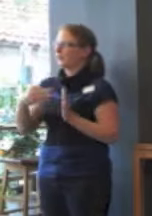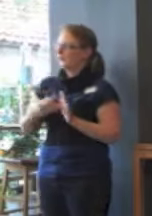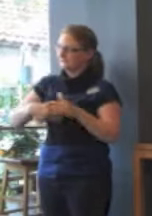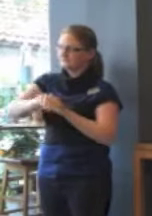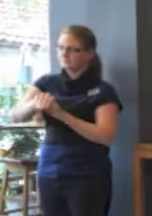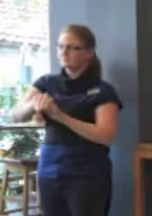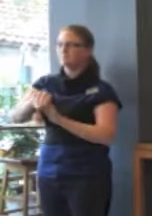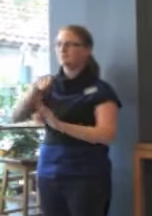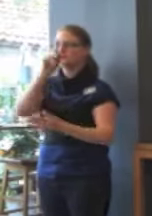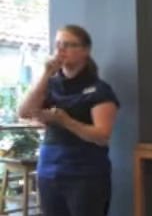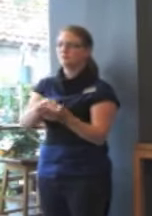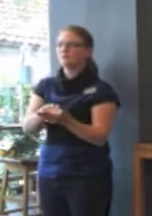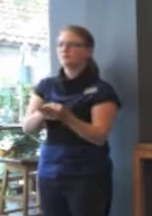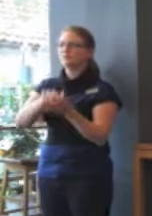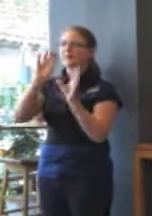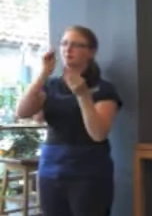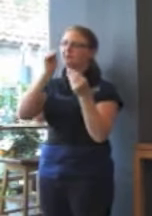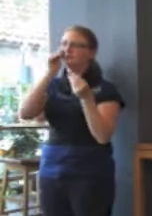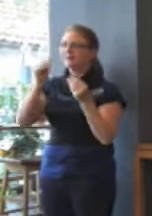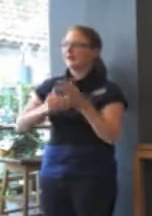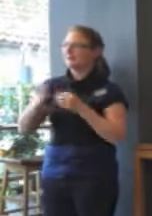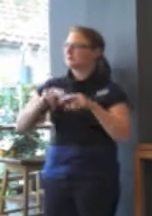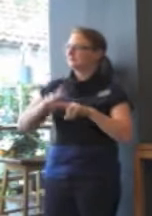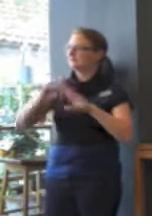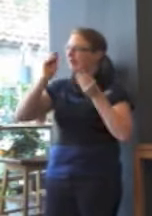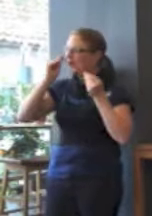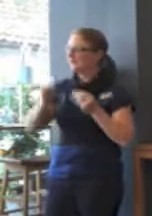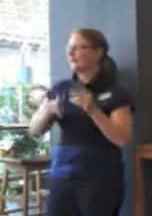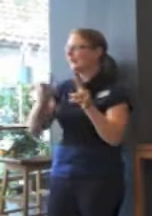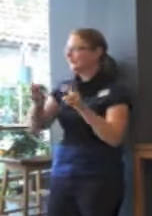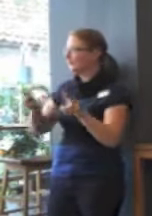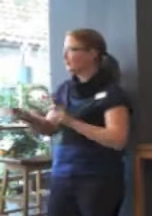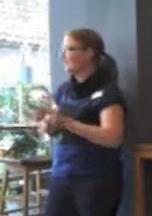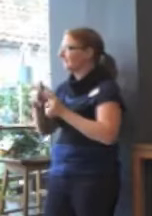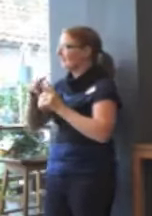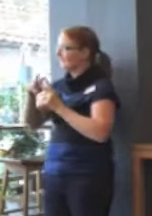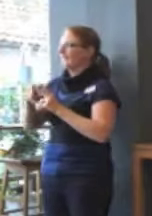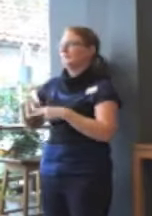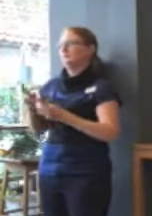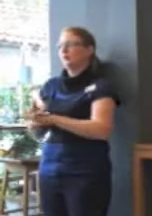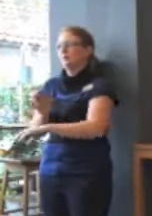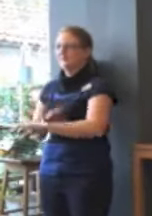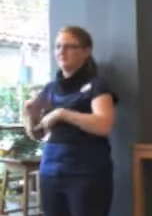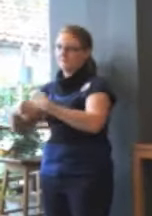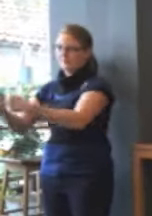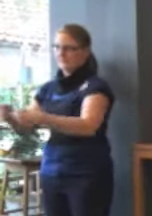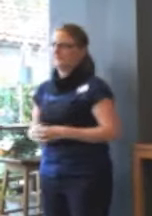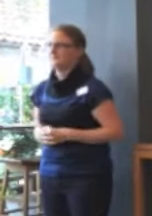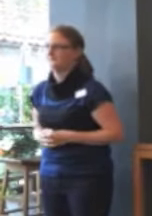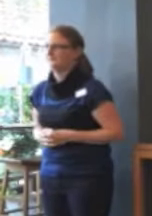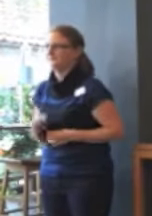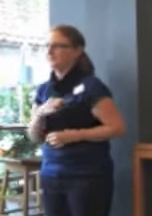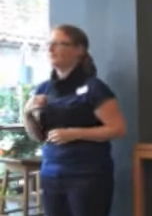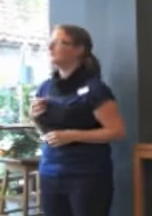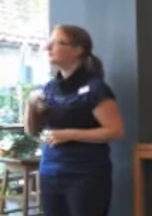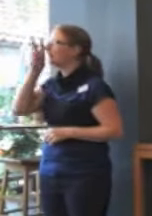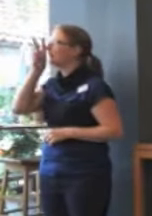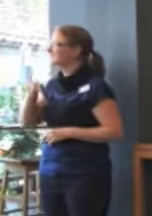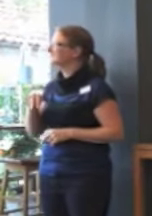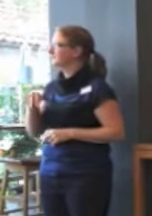till utbildningar, arbetsplatslärande, rekrytering, validering och kompetensutveckling. Och vi har sett att det